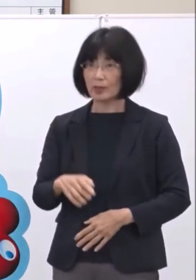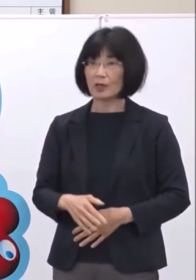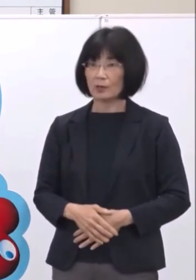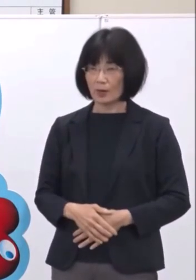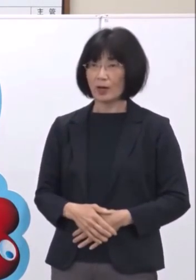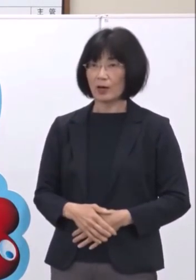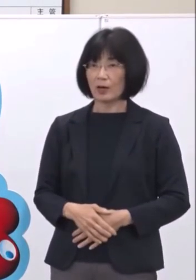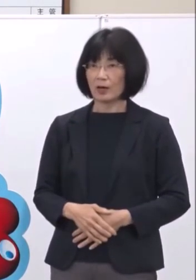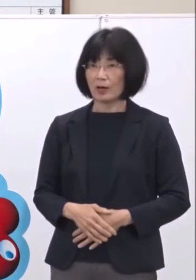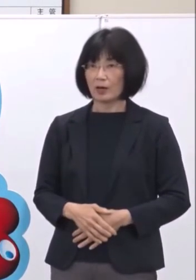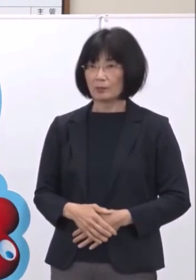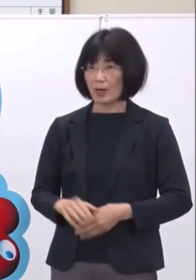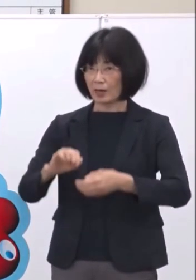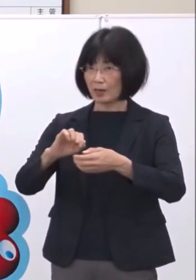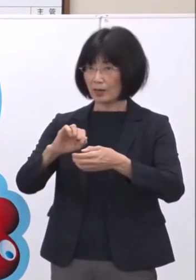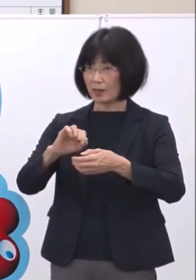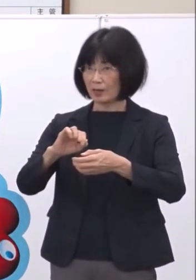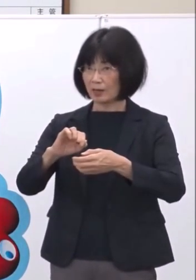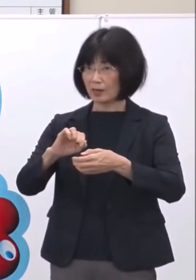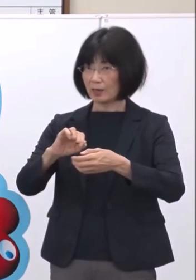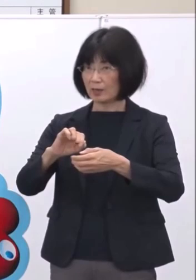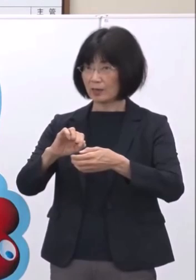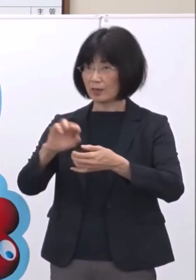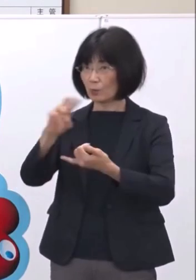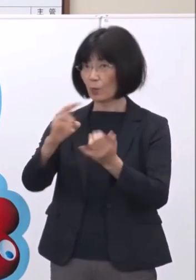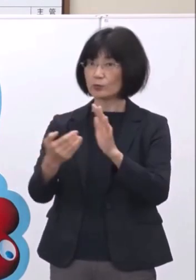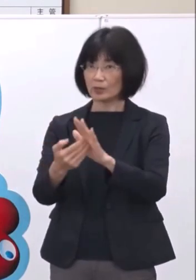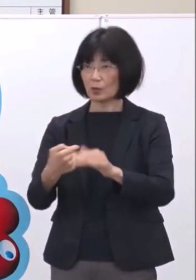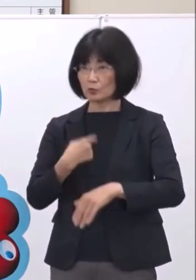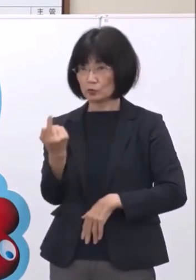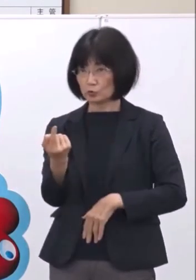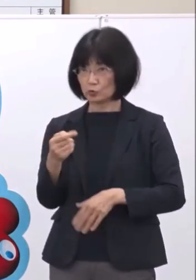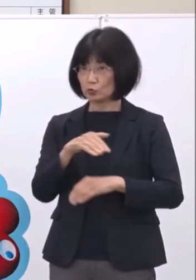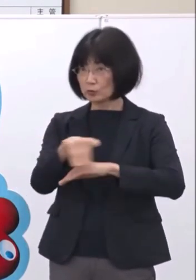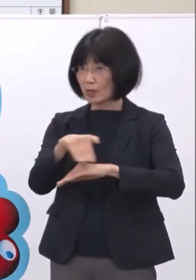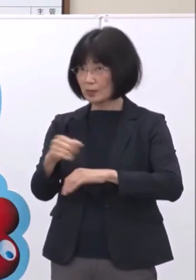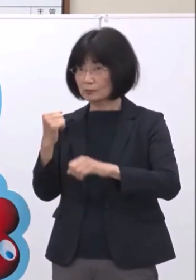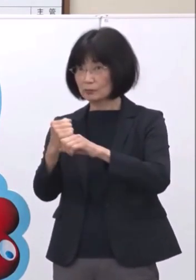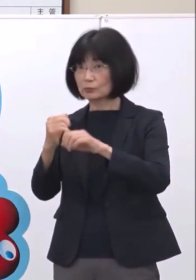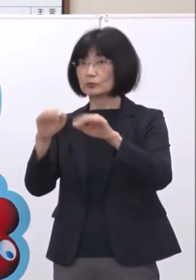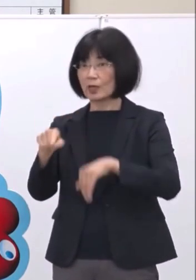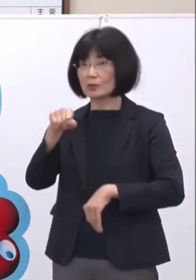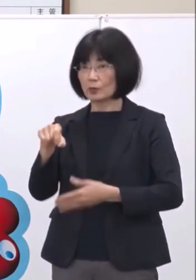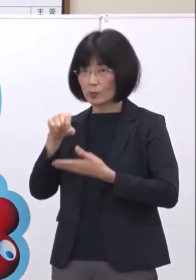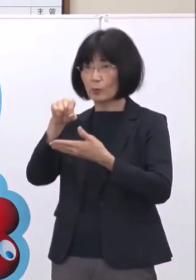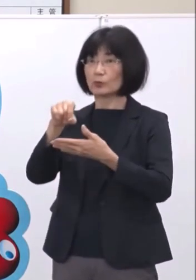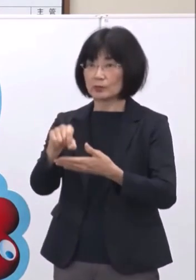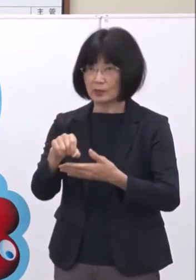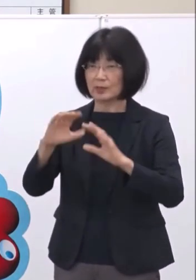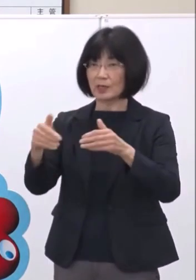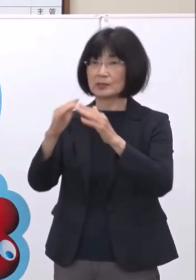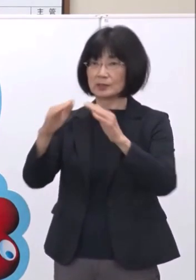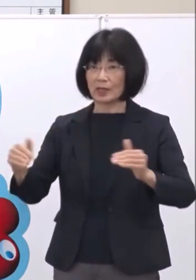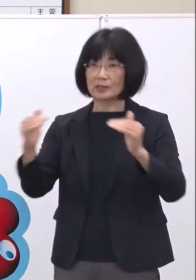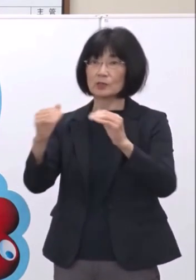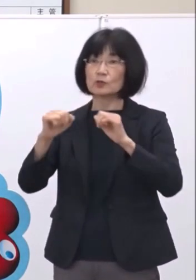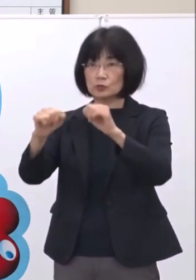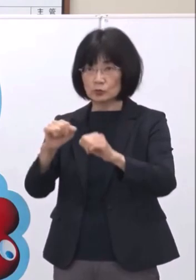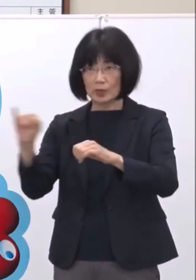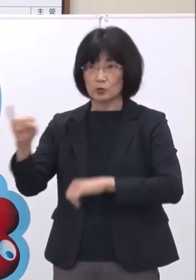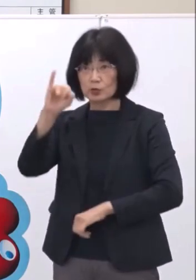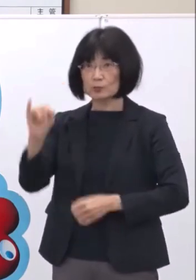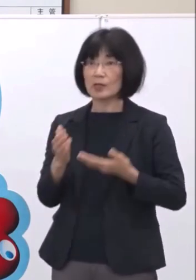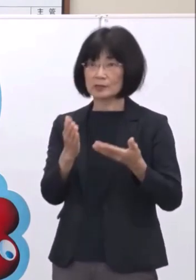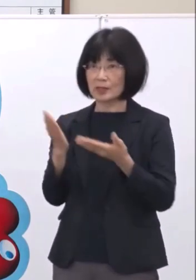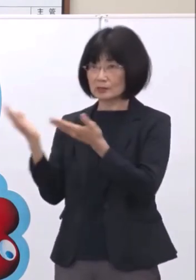鑑みると、一定の防災の実施計画が出てきて、それをその理事会で揉むという、そういうイメージでいいんですか。 そういうイメ